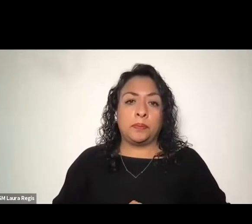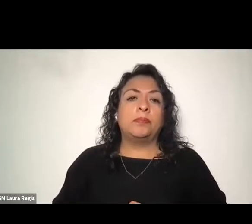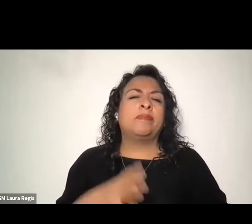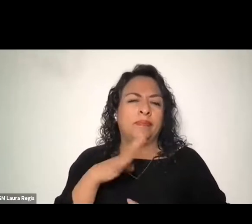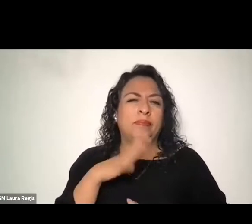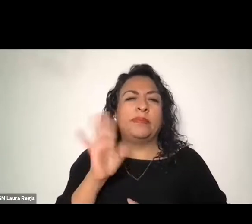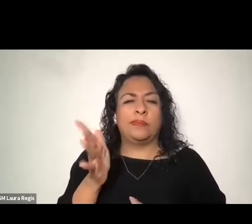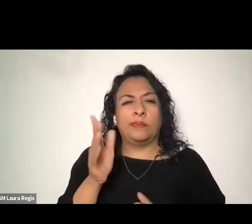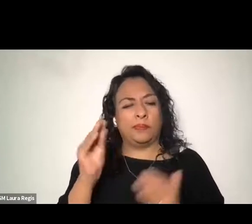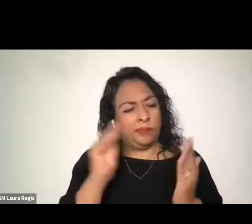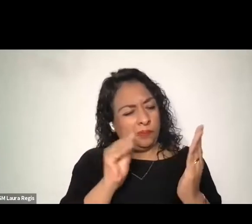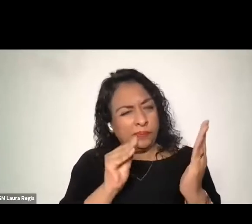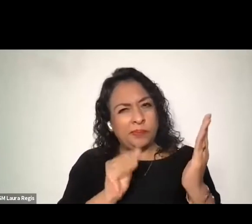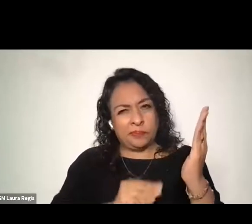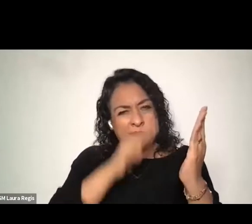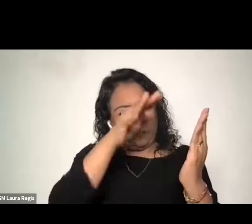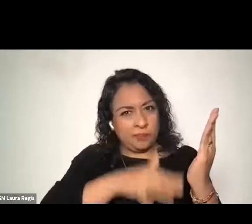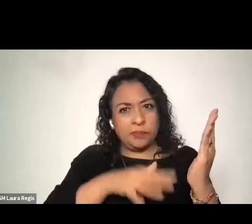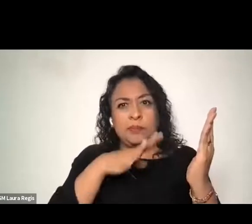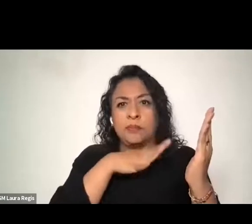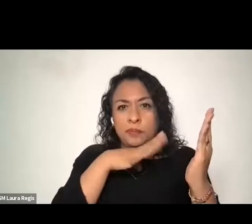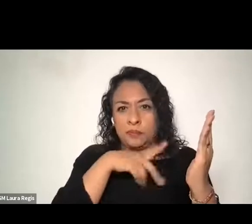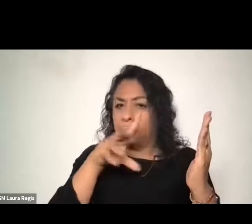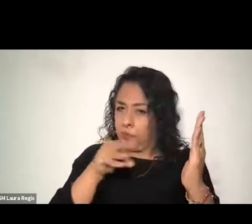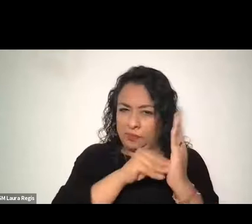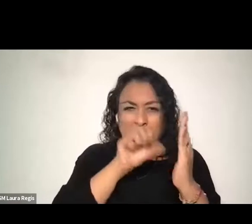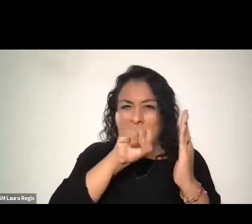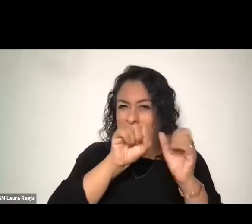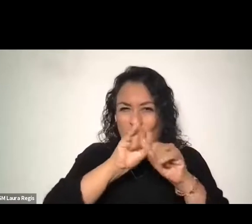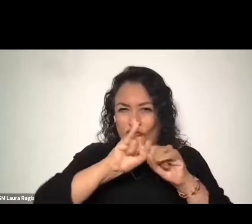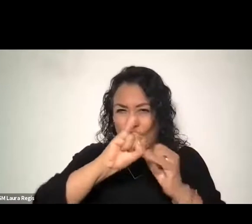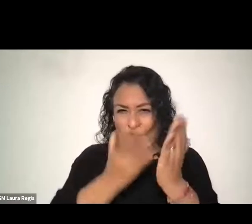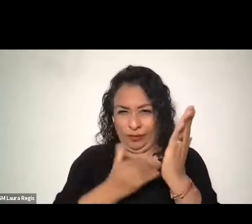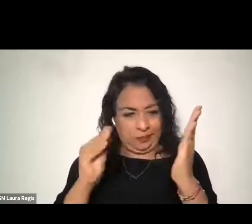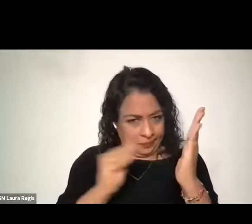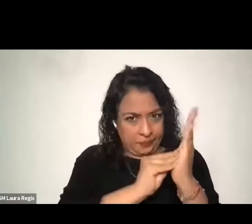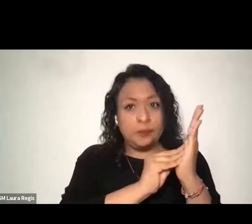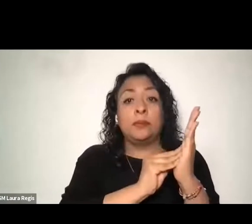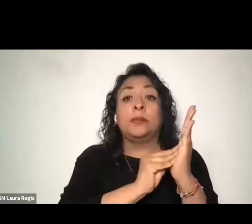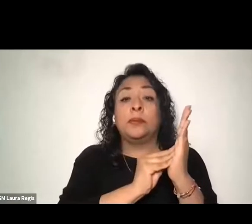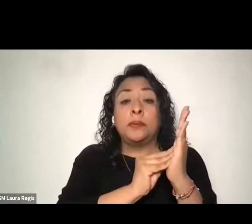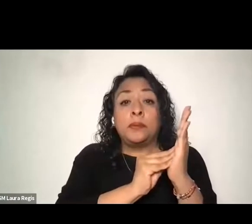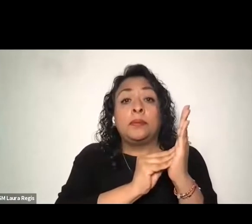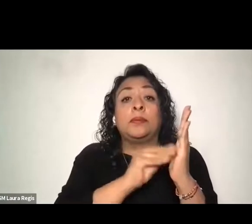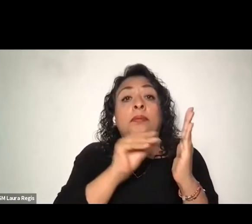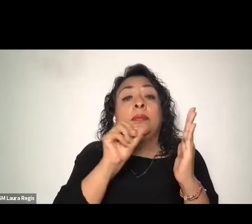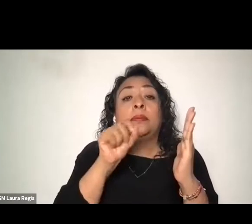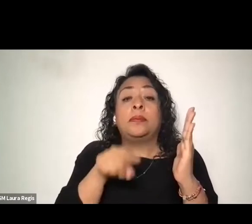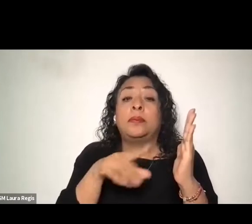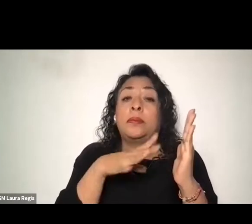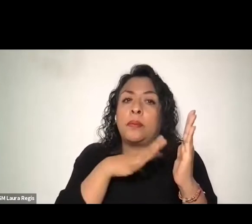pequeño documento que tiene esta información y que tiene